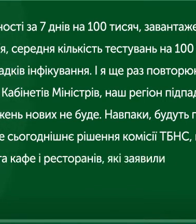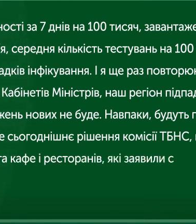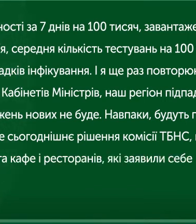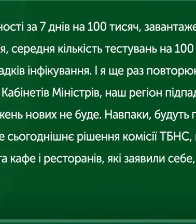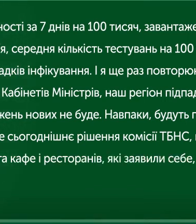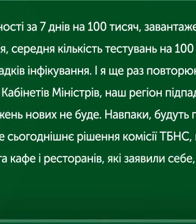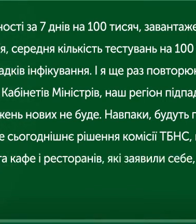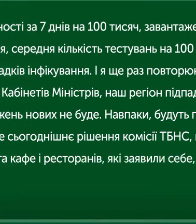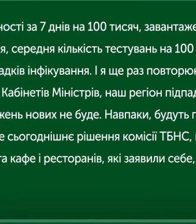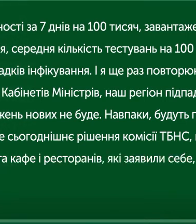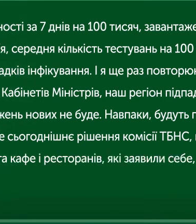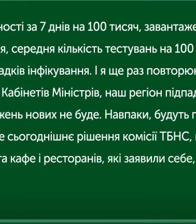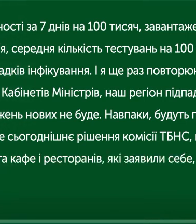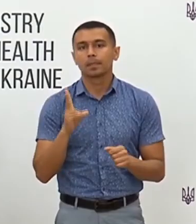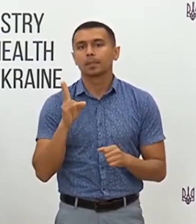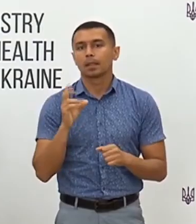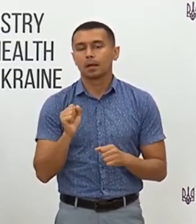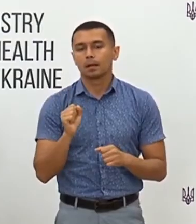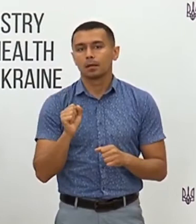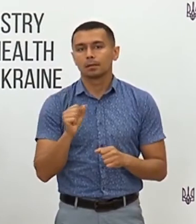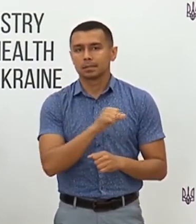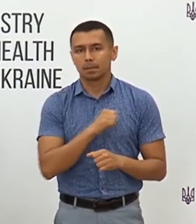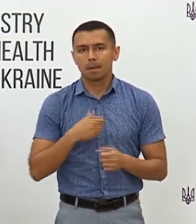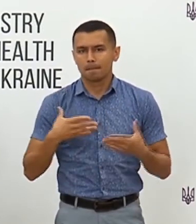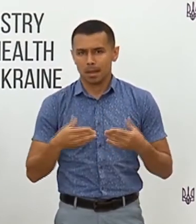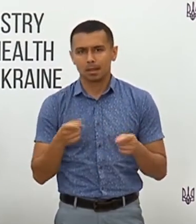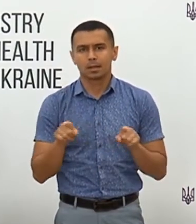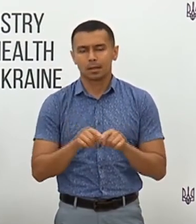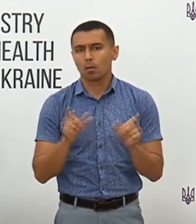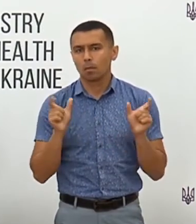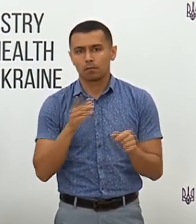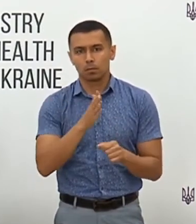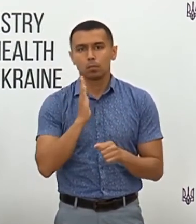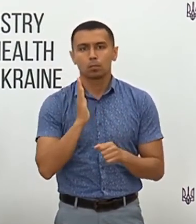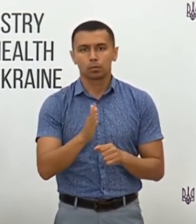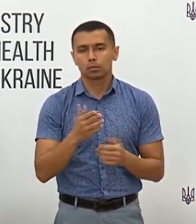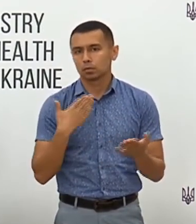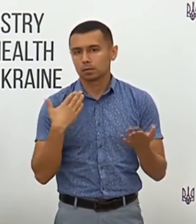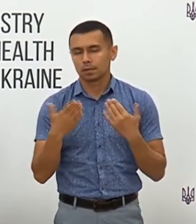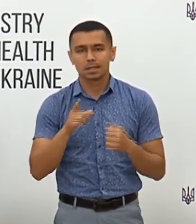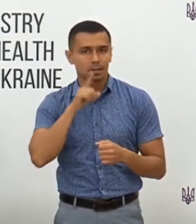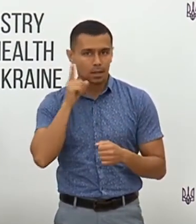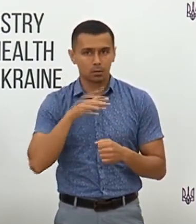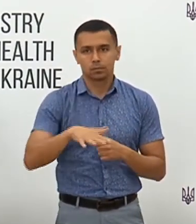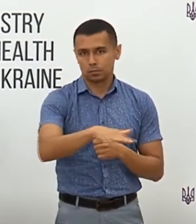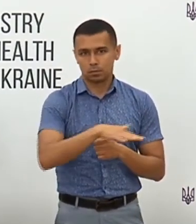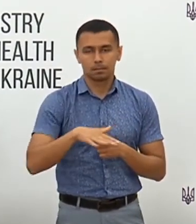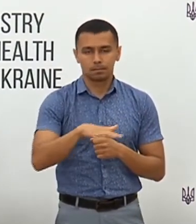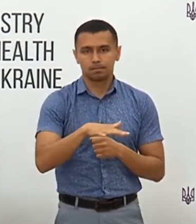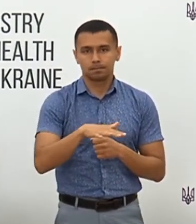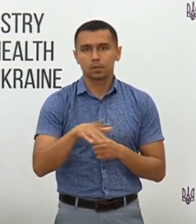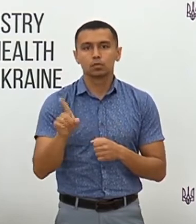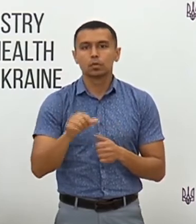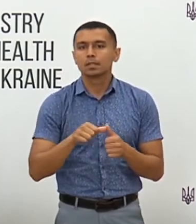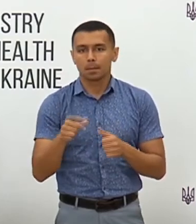заявили себе в нічний час. Саме які такі обмеження вони будуть стосуватися зеленої зони?